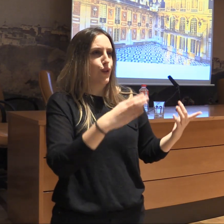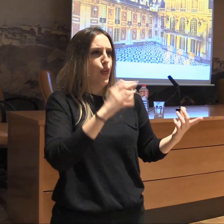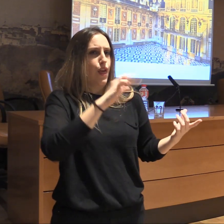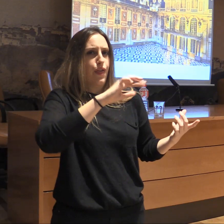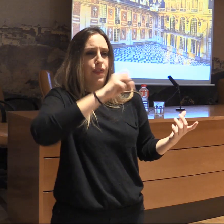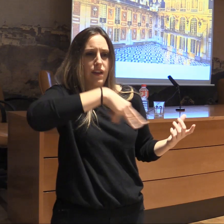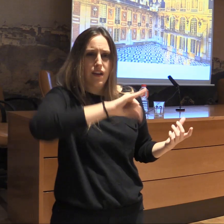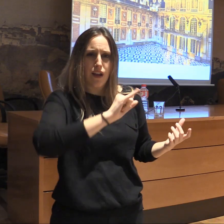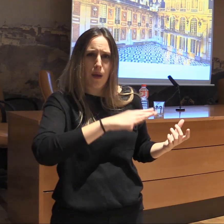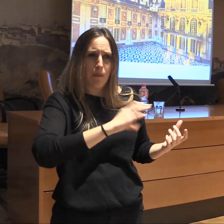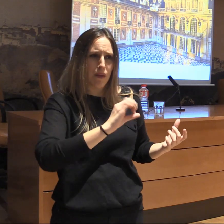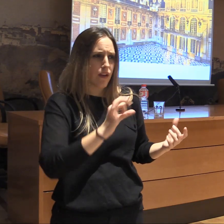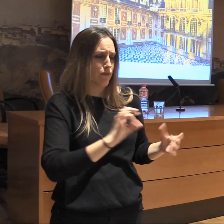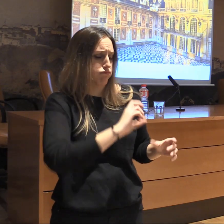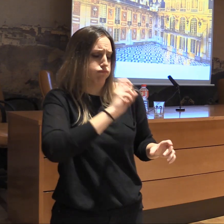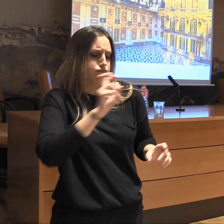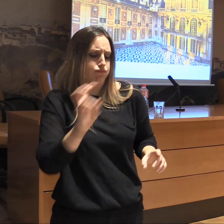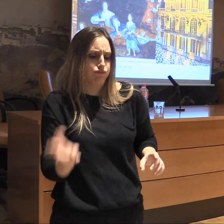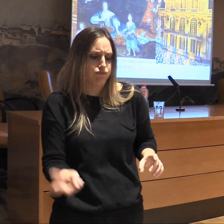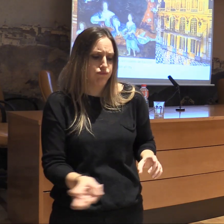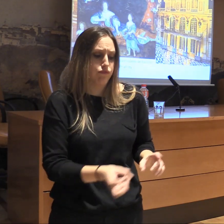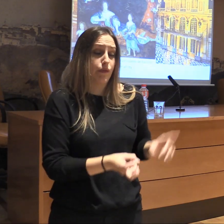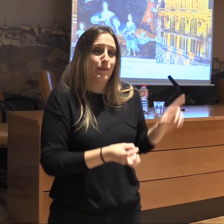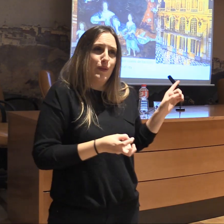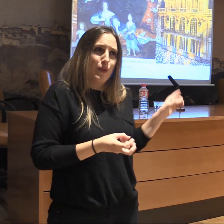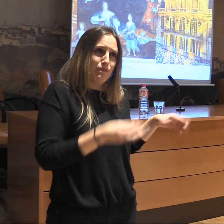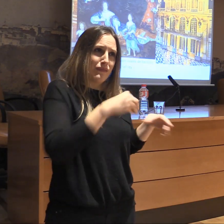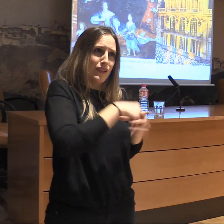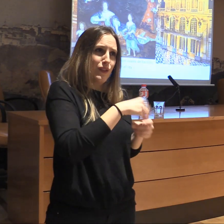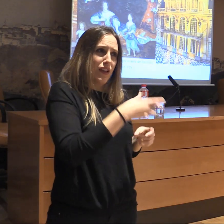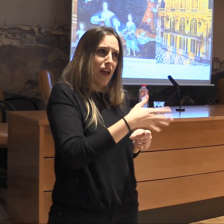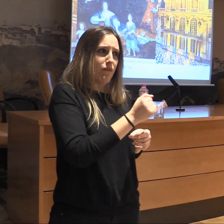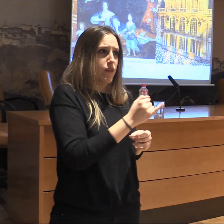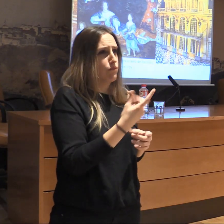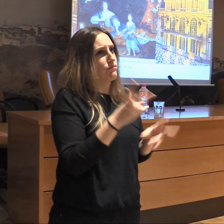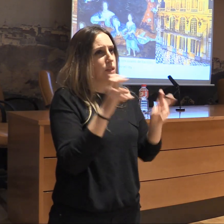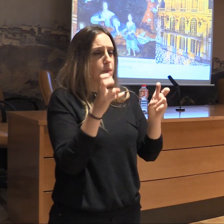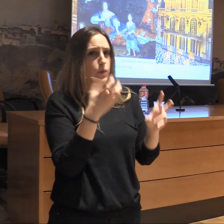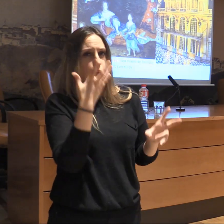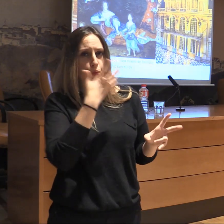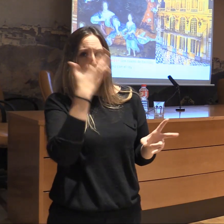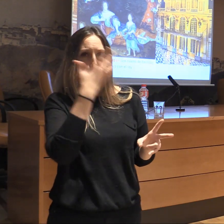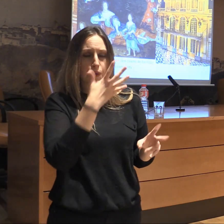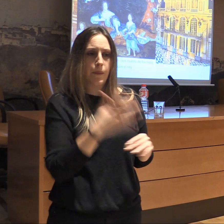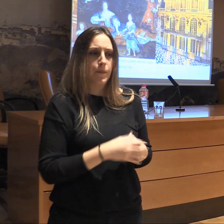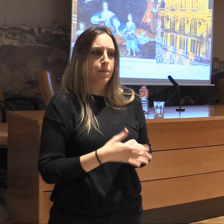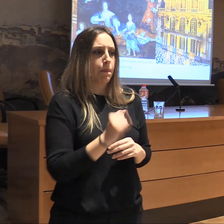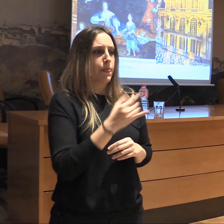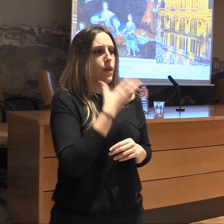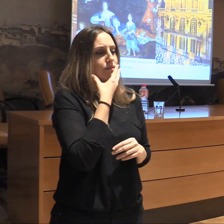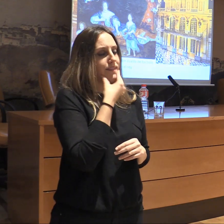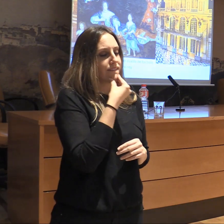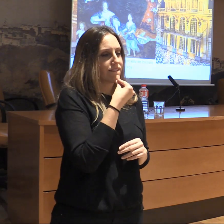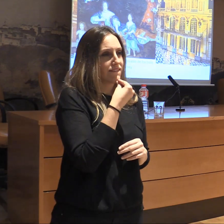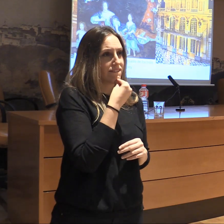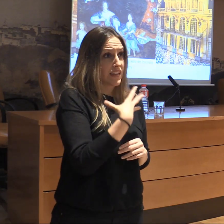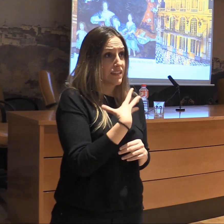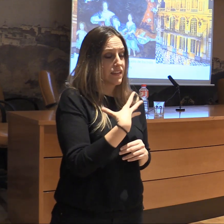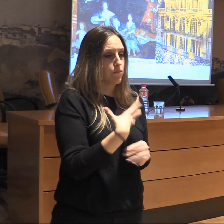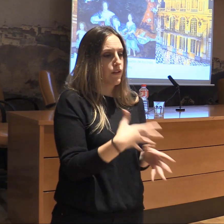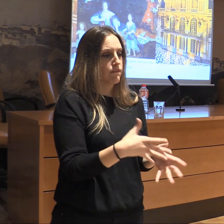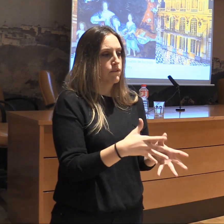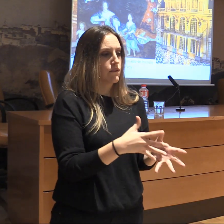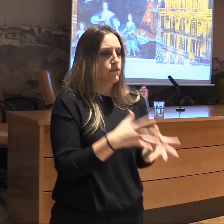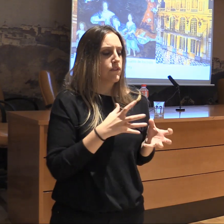cerámicas, hubo un asunto bastante turbio. Por un lado tenemos una bella y muy ambiciosa